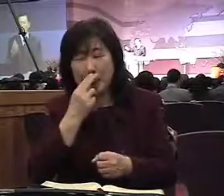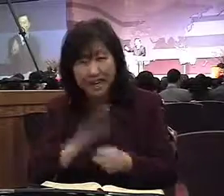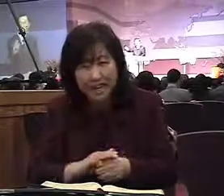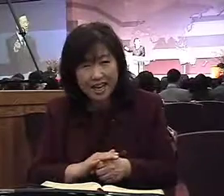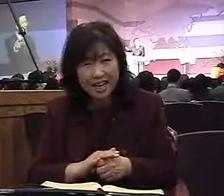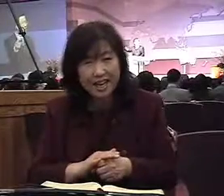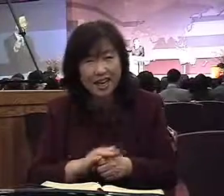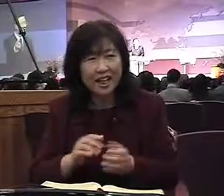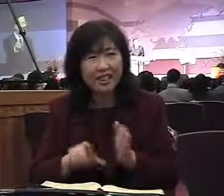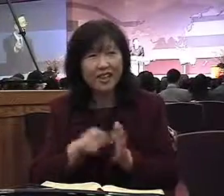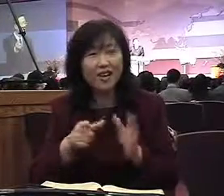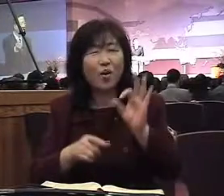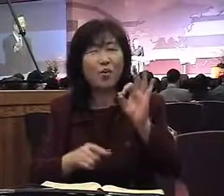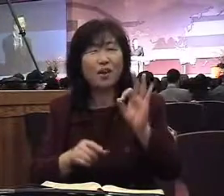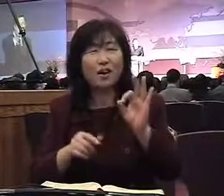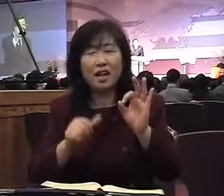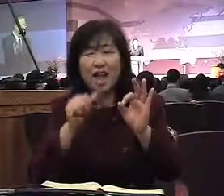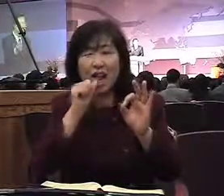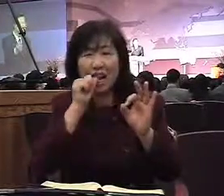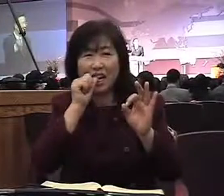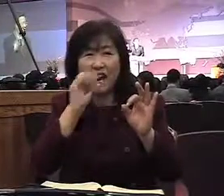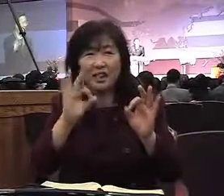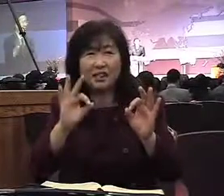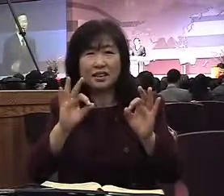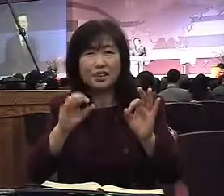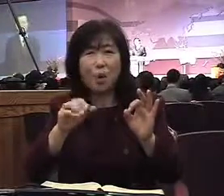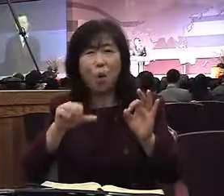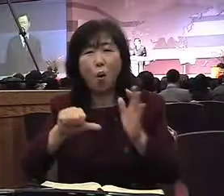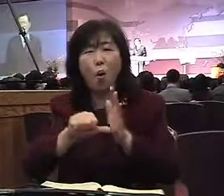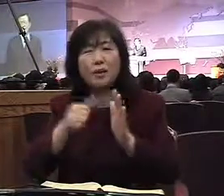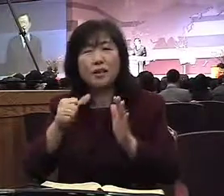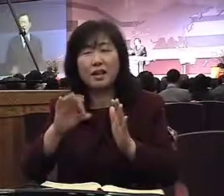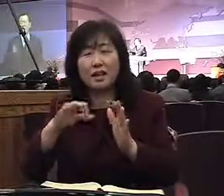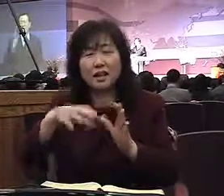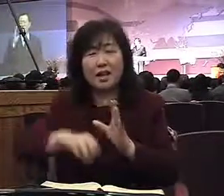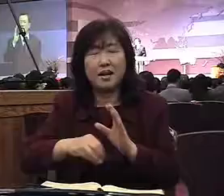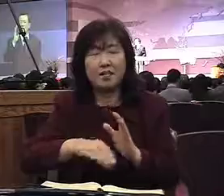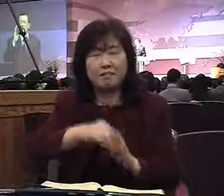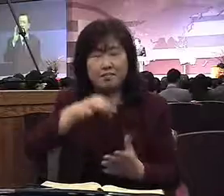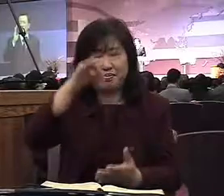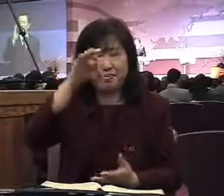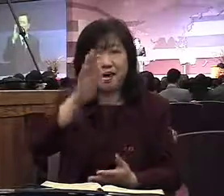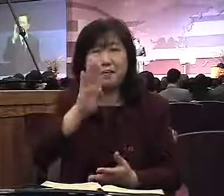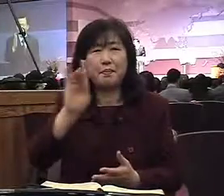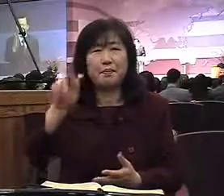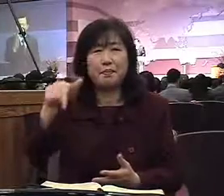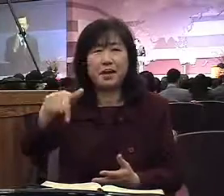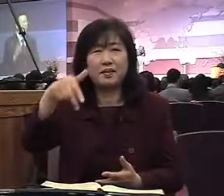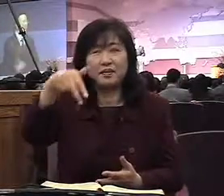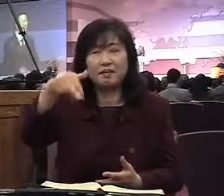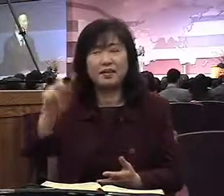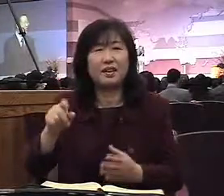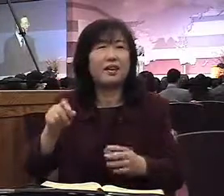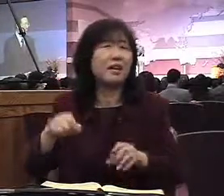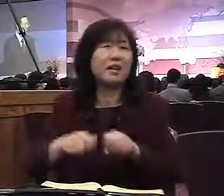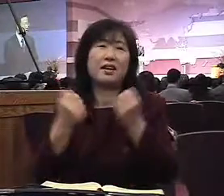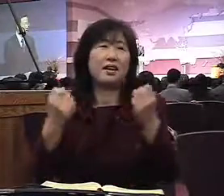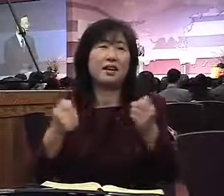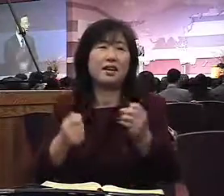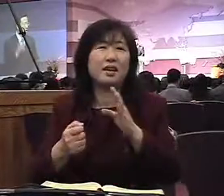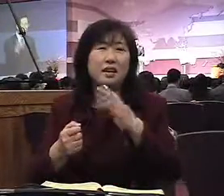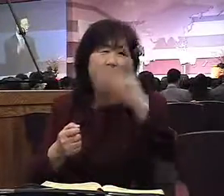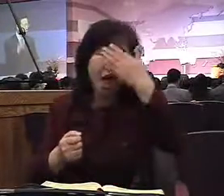그 500원짜리 동전 때문에 수백만 원짜리 백자를 깨버리고. 그러나 여러분 보세요. 할아버지는 정말 잘한 거예요.